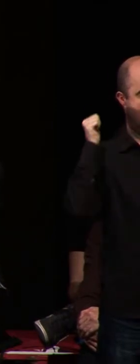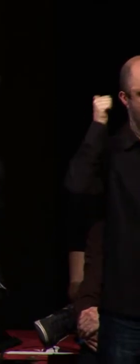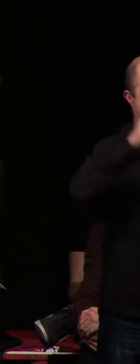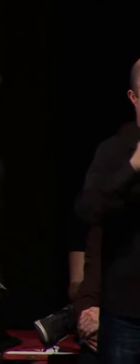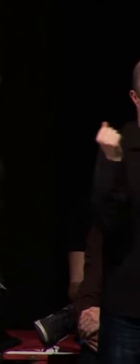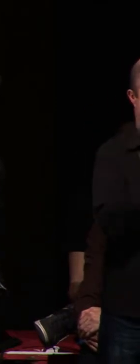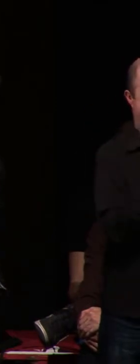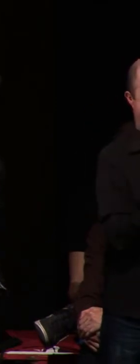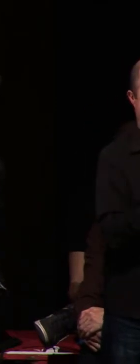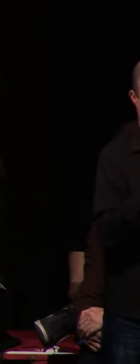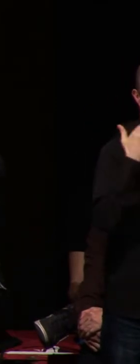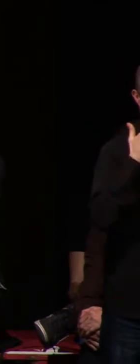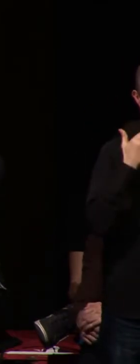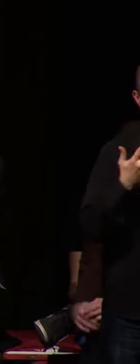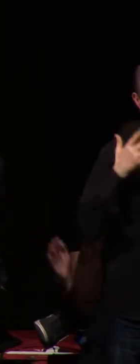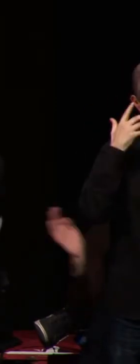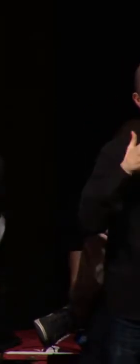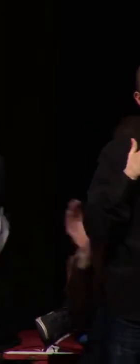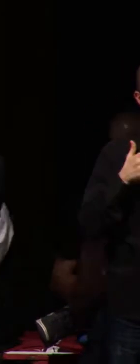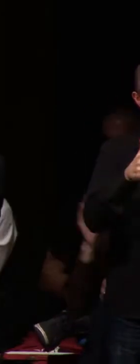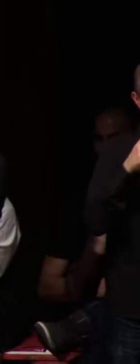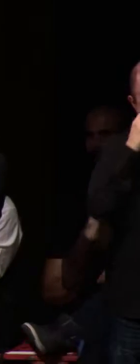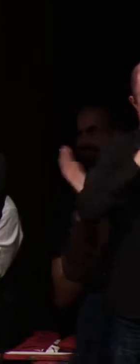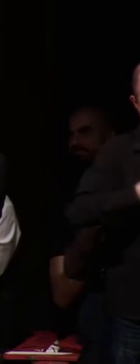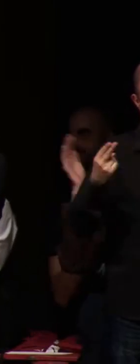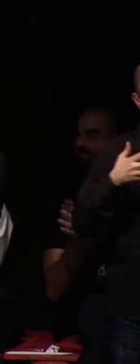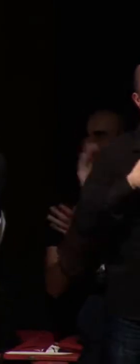la classe treballadora a través dels serveis públics.